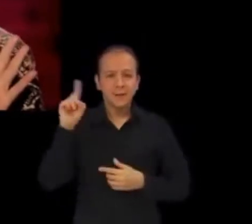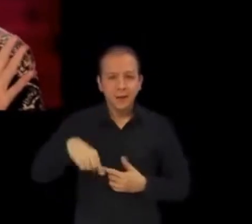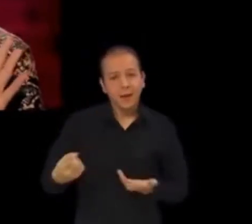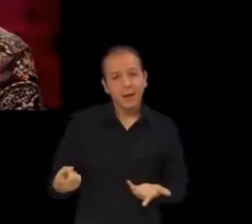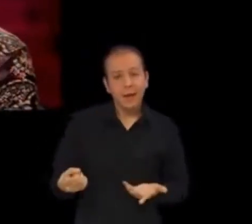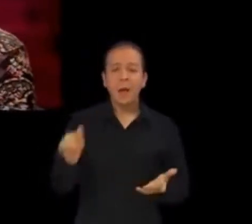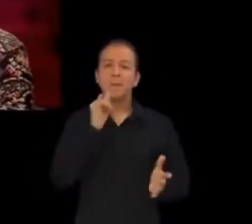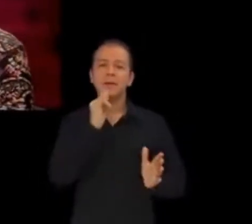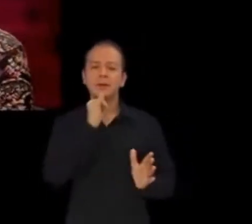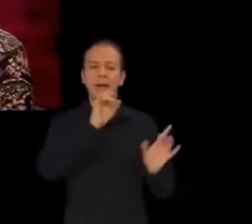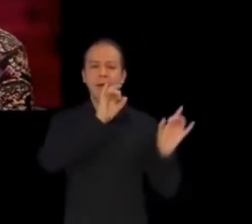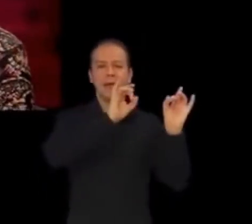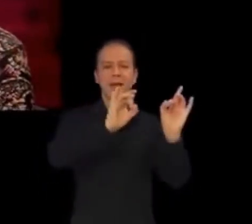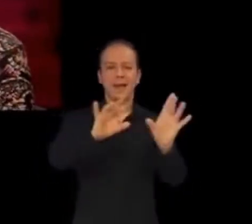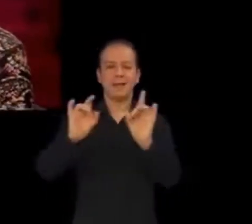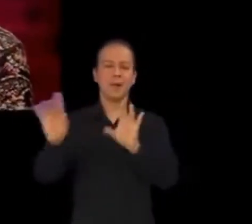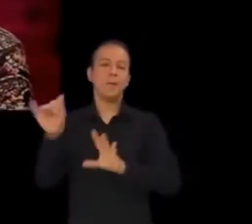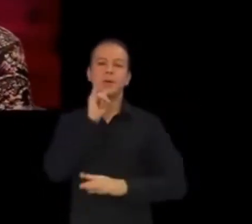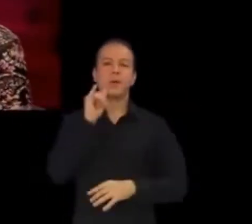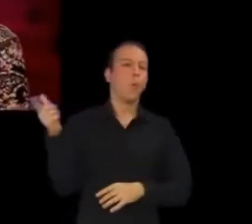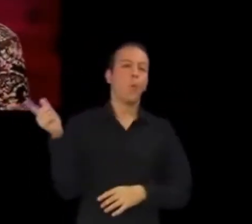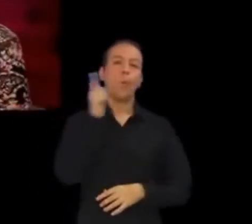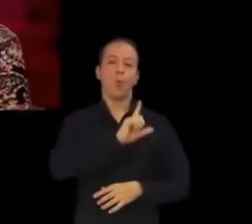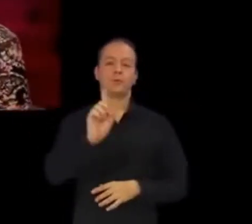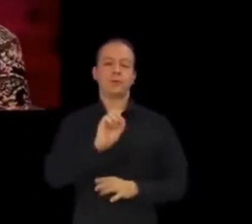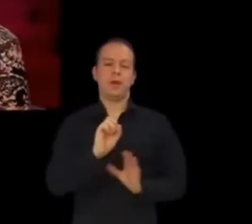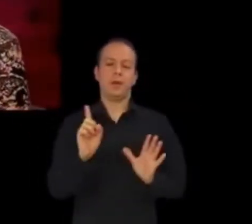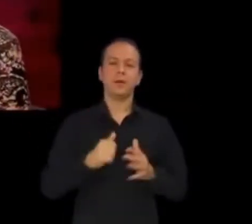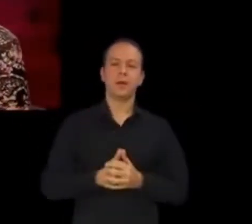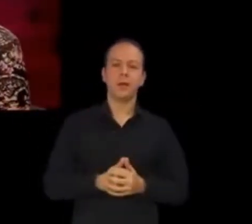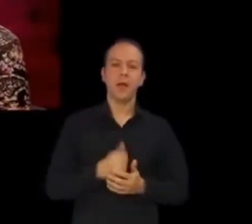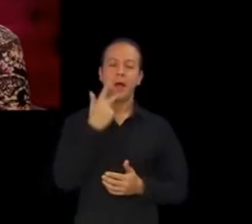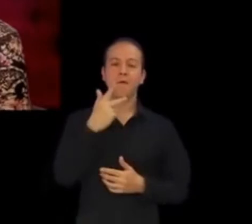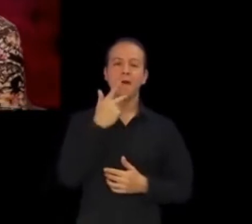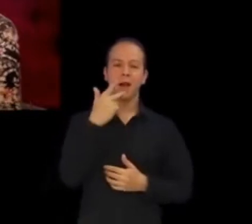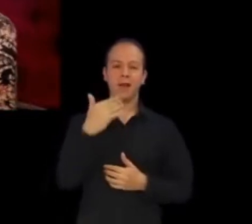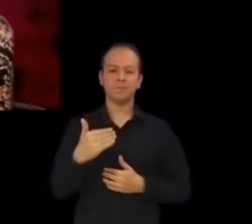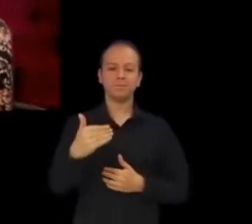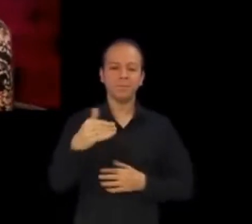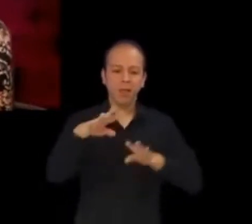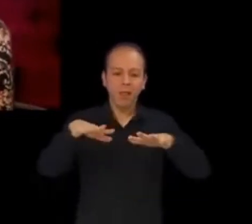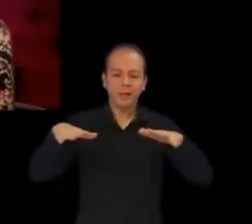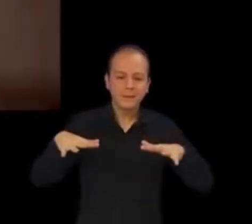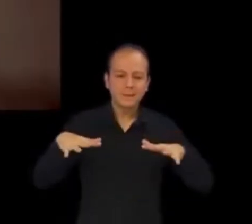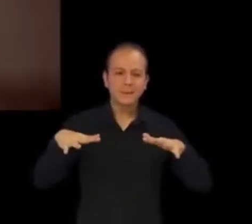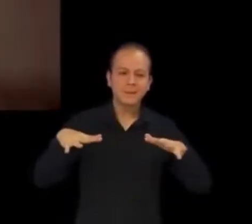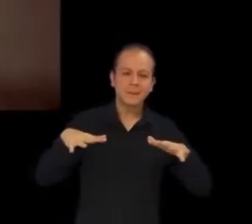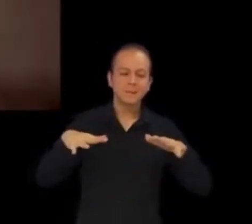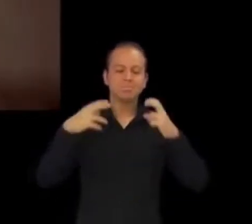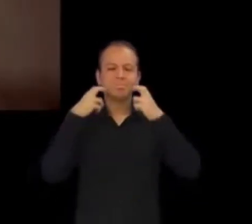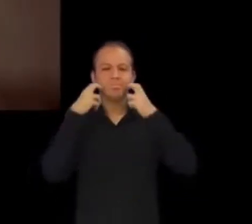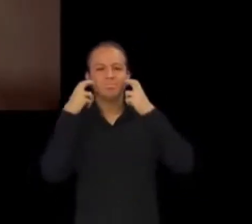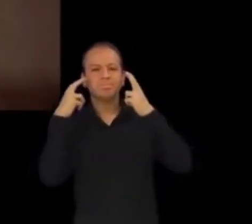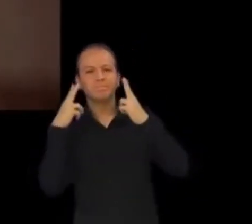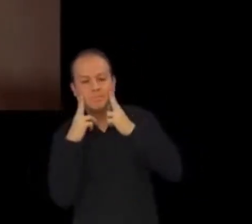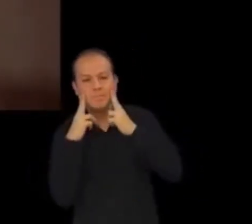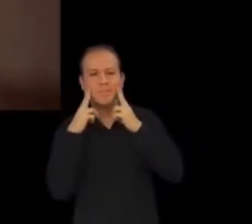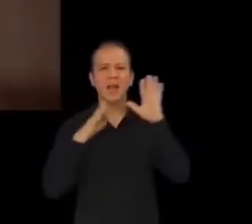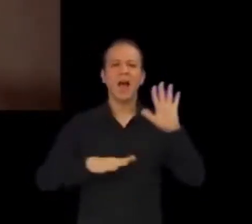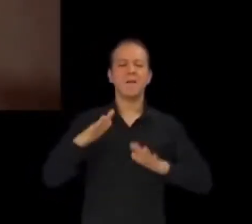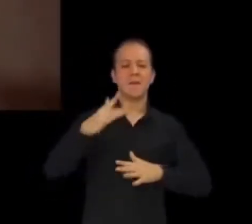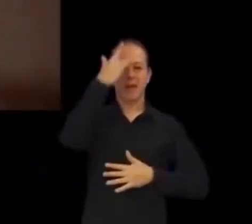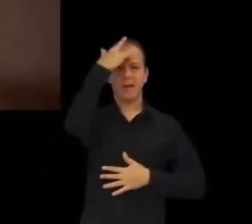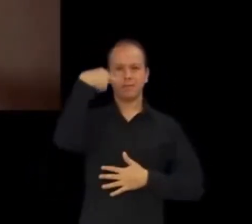deficiência, né? Cada um não sabe, tem gente que não consegue... Falar em público. Bernadette Garcia. Às vezes tem uma pessoa